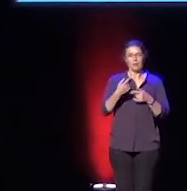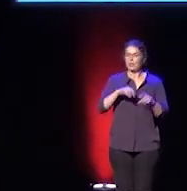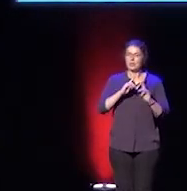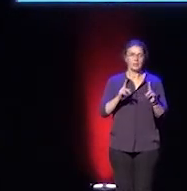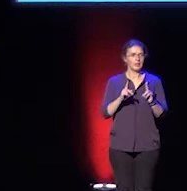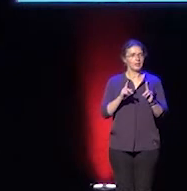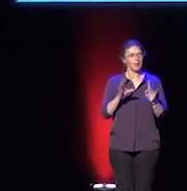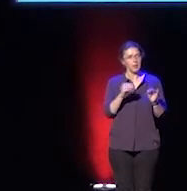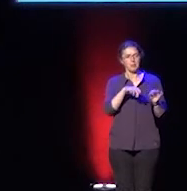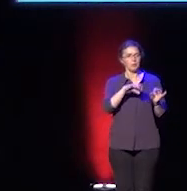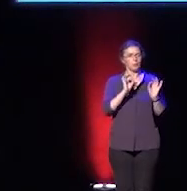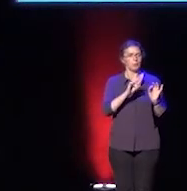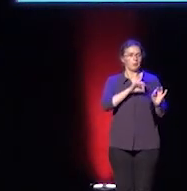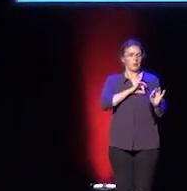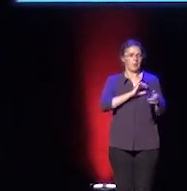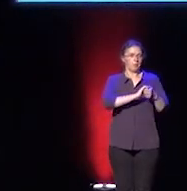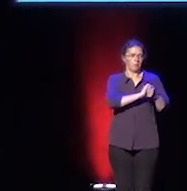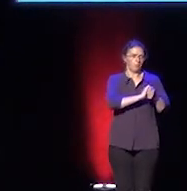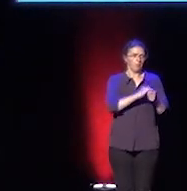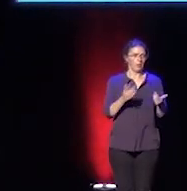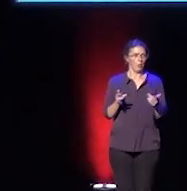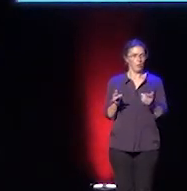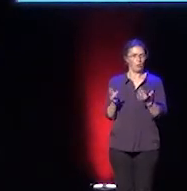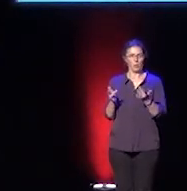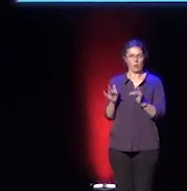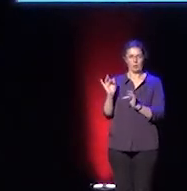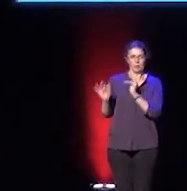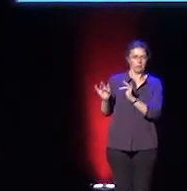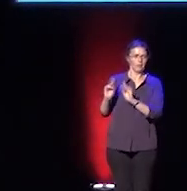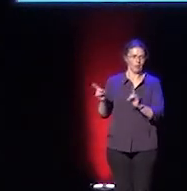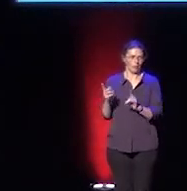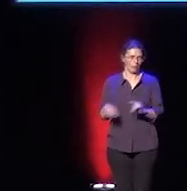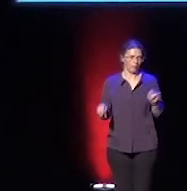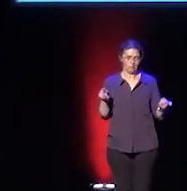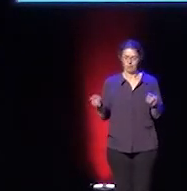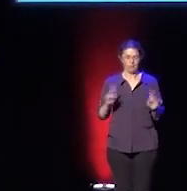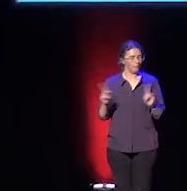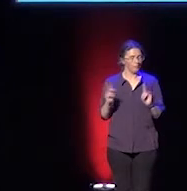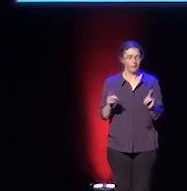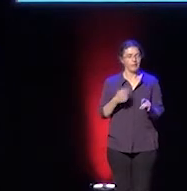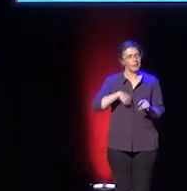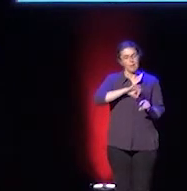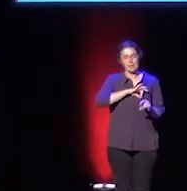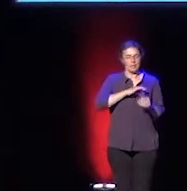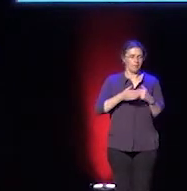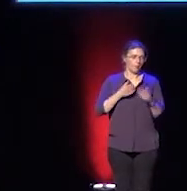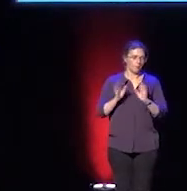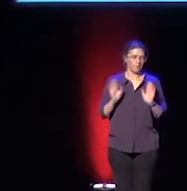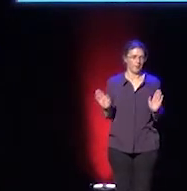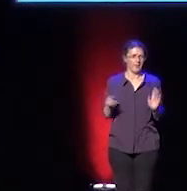einen oder der anderen Partei, auch nicht die Klaköre der einen oder anderen Partei, sondern wir bemühen